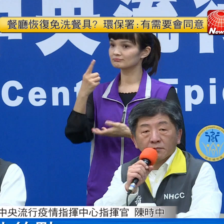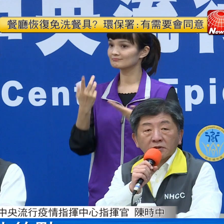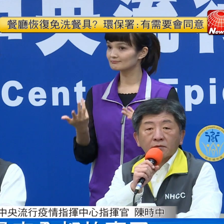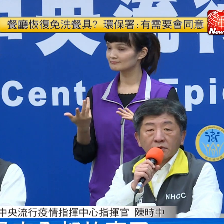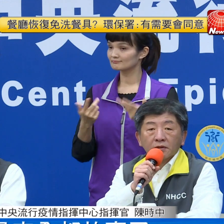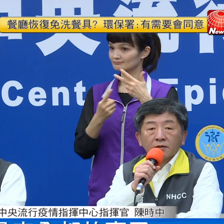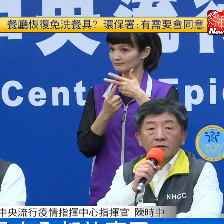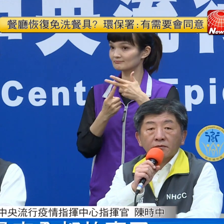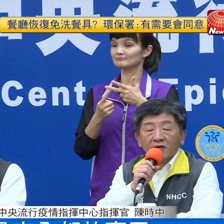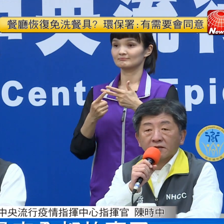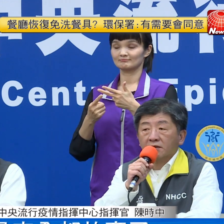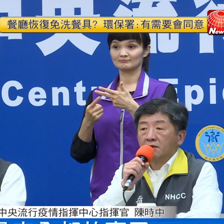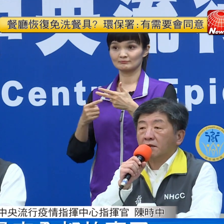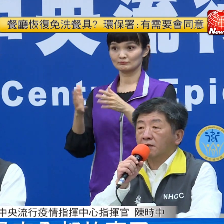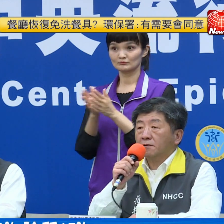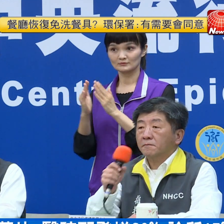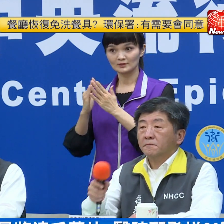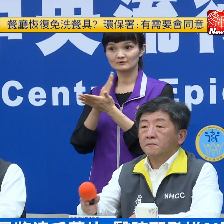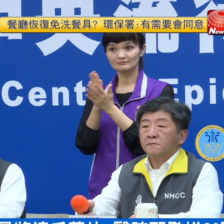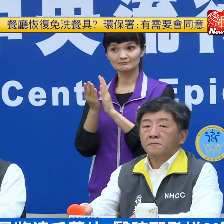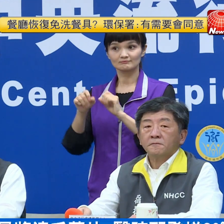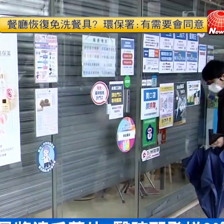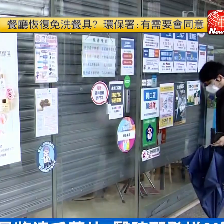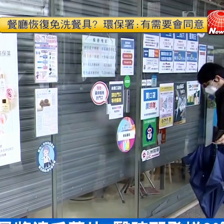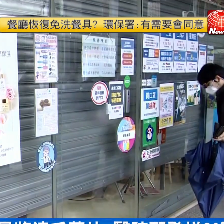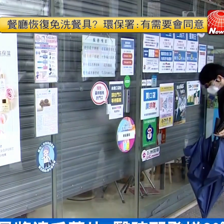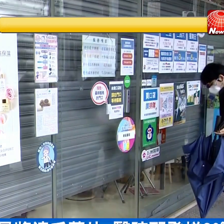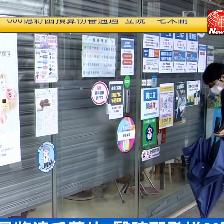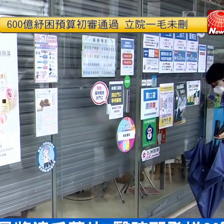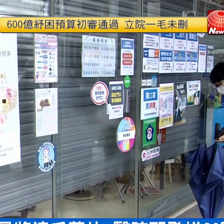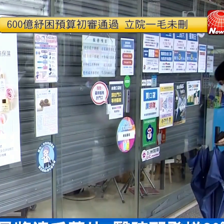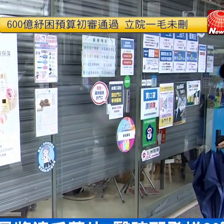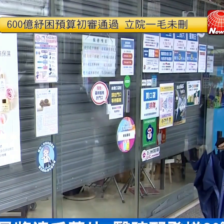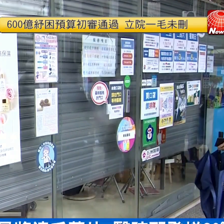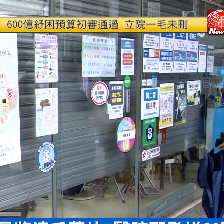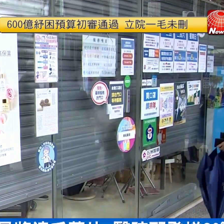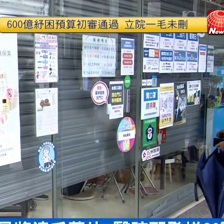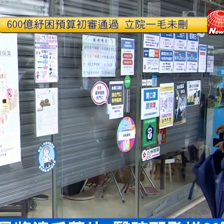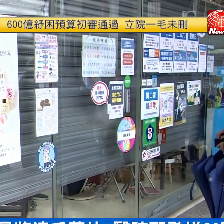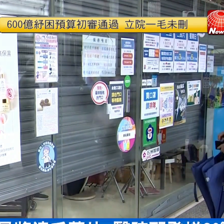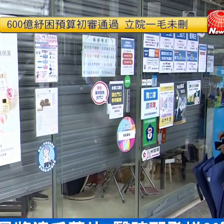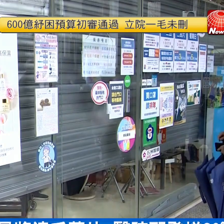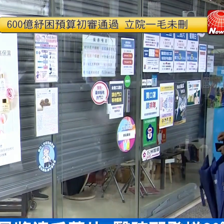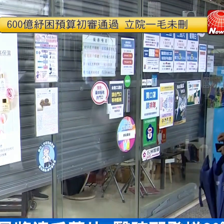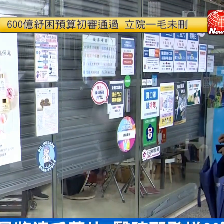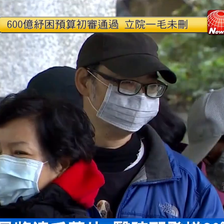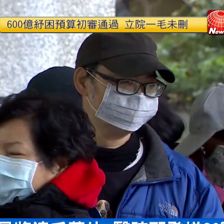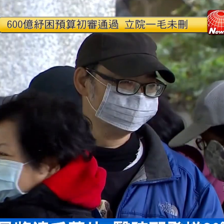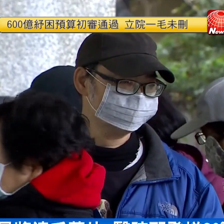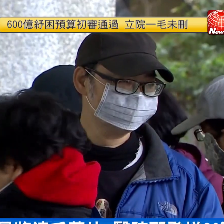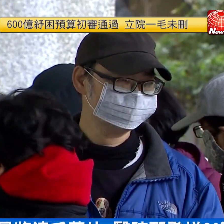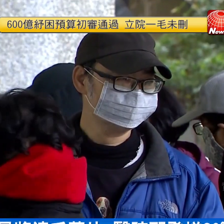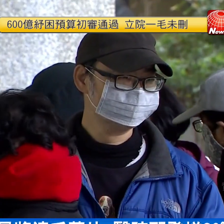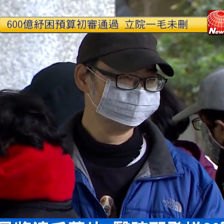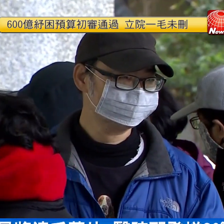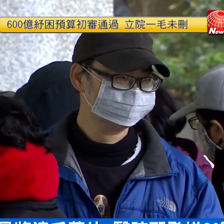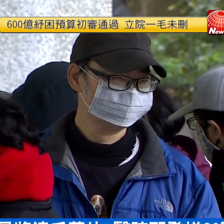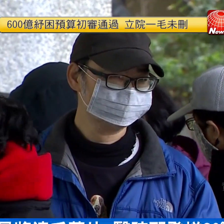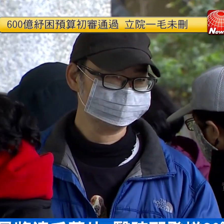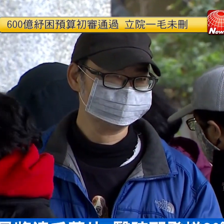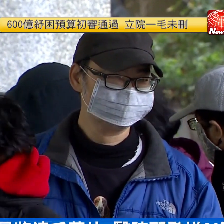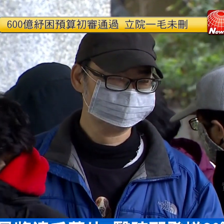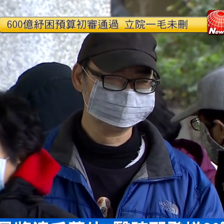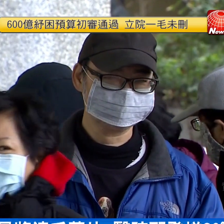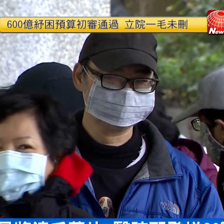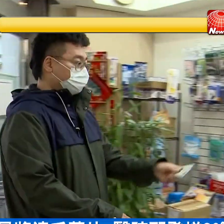他的点也不是完全都放弃了，哈。 初步计划才曝光，就已经正在做网站压力测试，买口罩未来会增